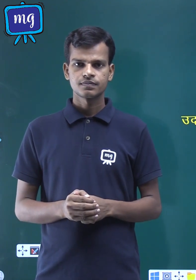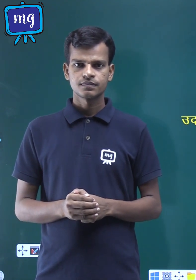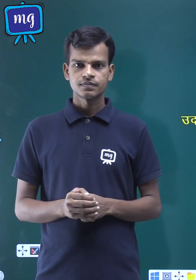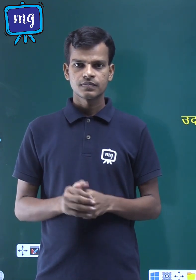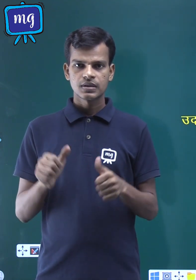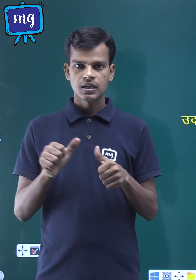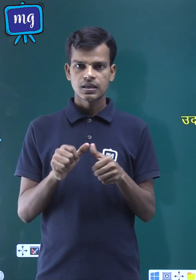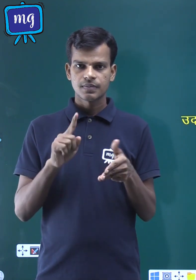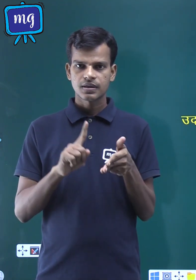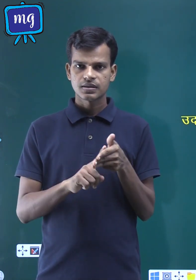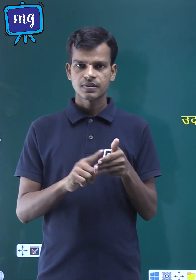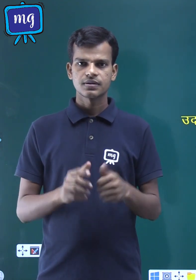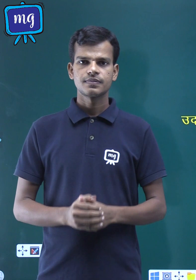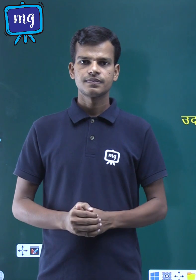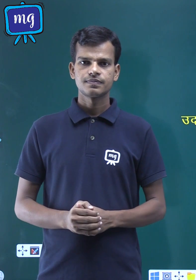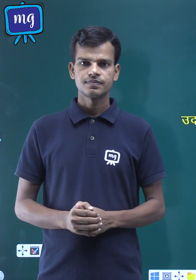बीजीय व्यंजक